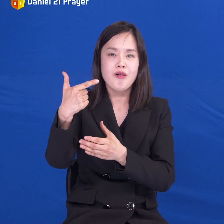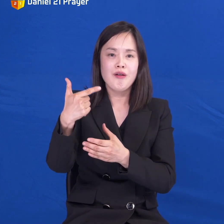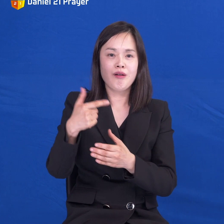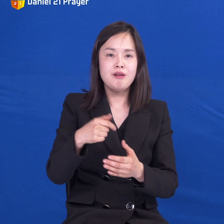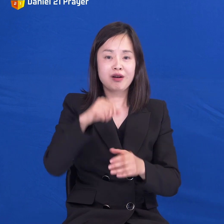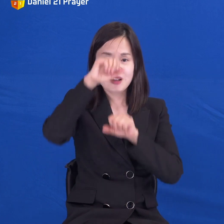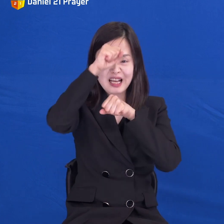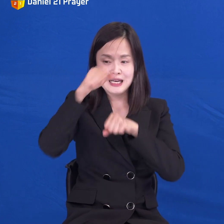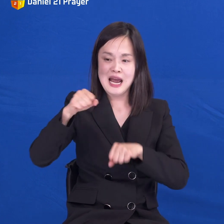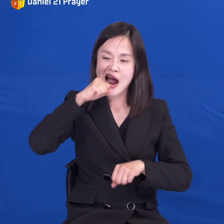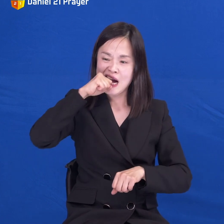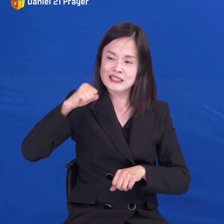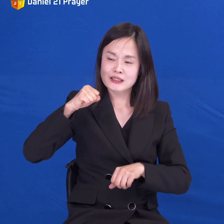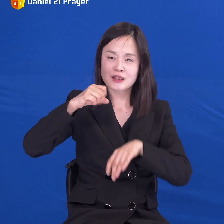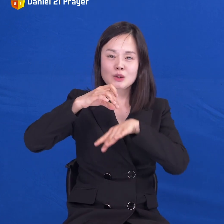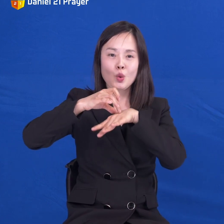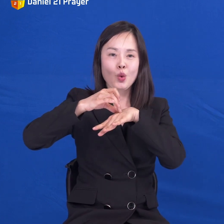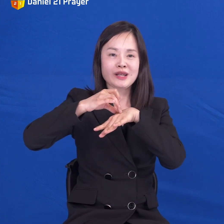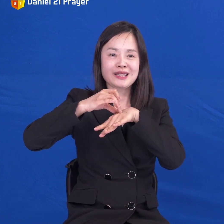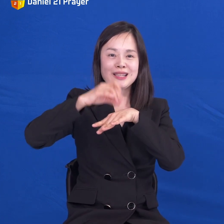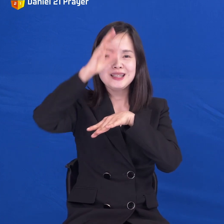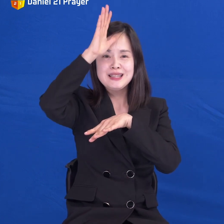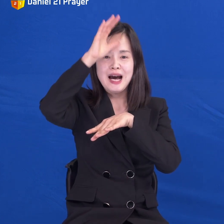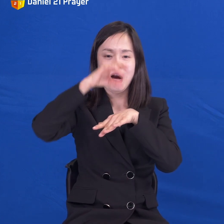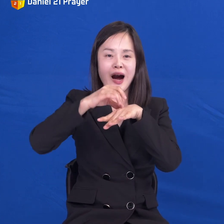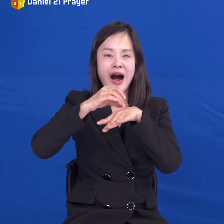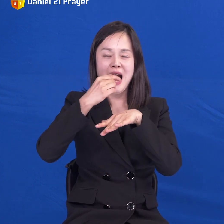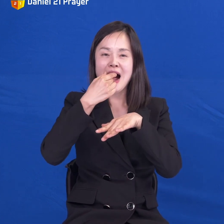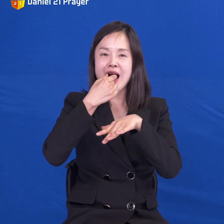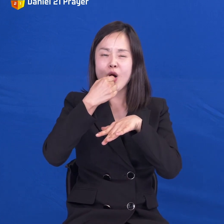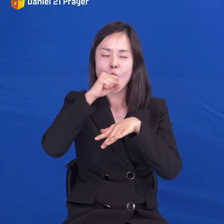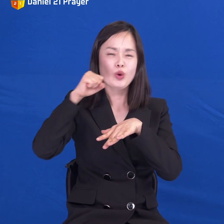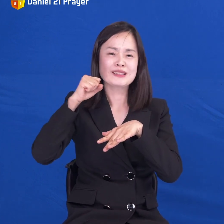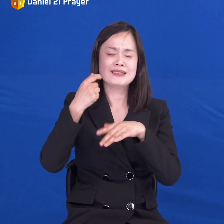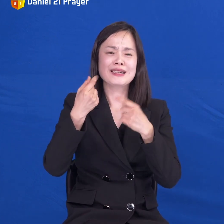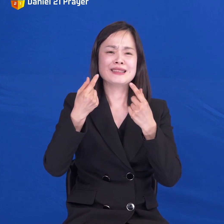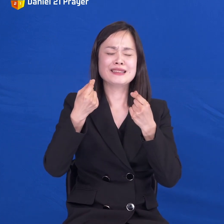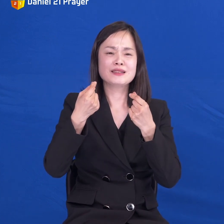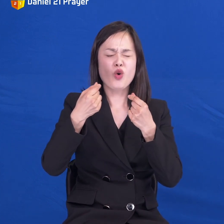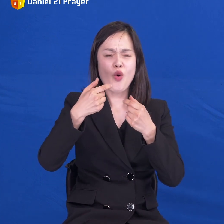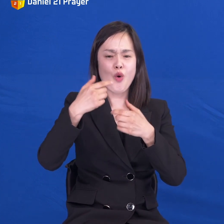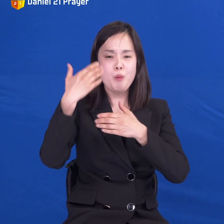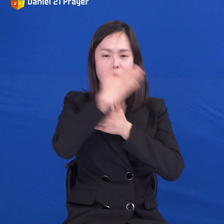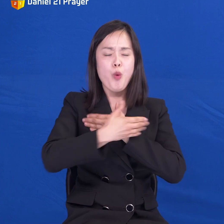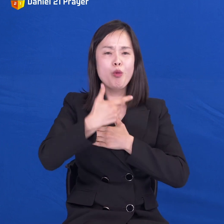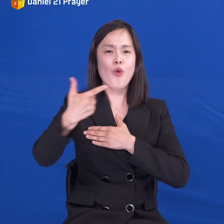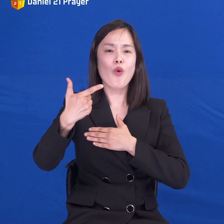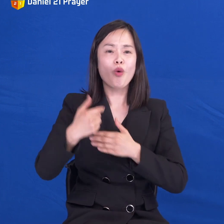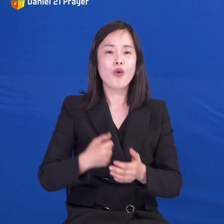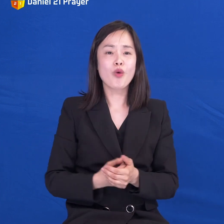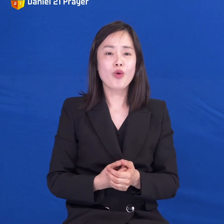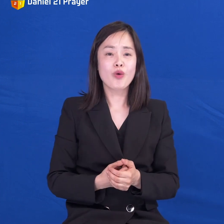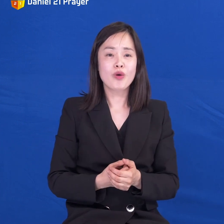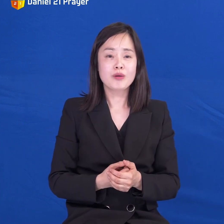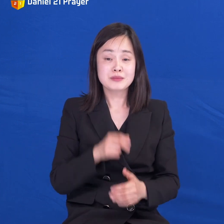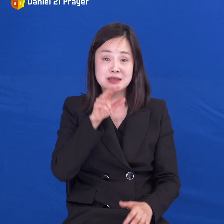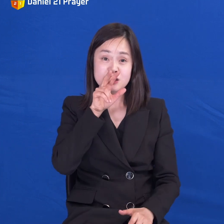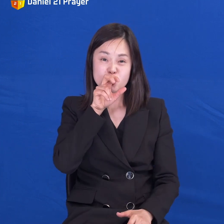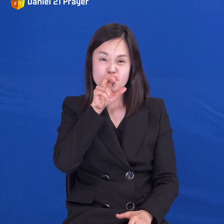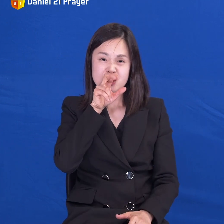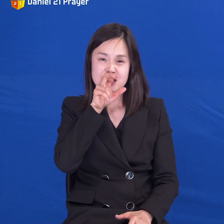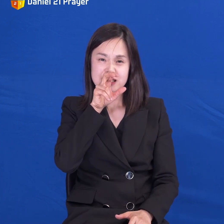우리 어려서 여러분 잠을 잘 때 이 중청장이라는 게 있었습니다. 거기에 쥐들이 들어가서 달리기를 하는 그런 시절이